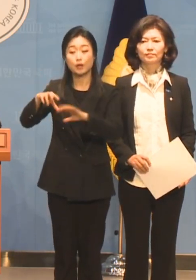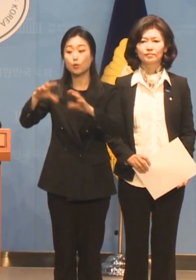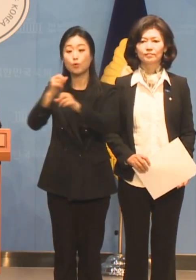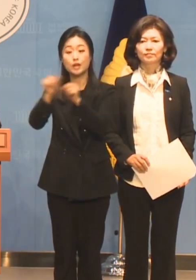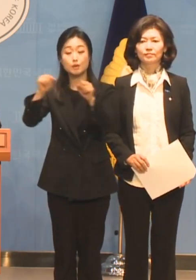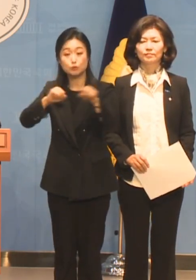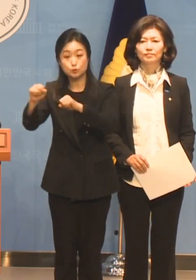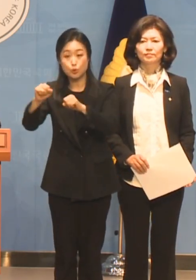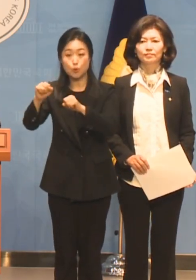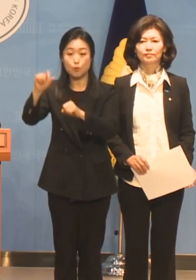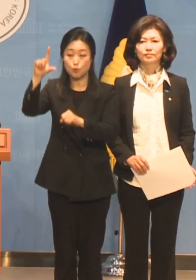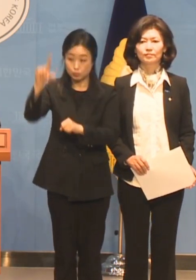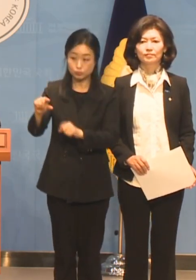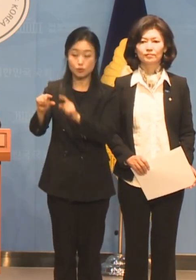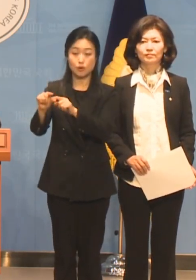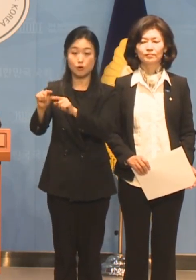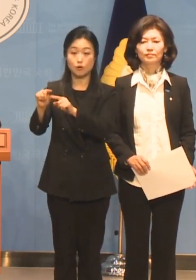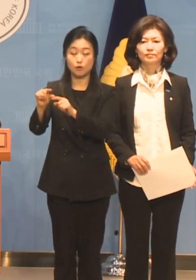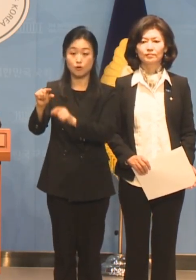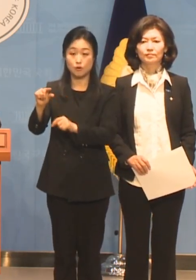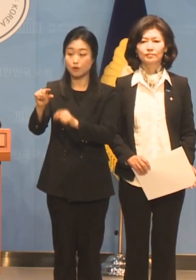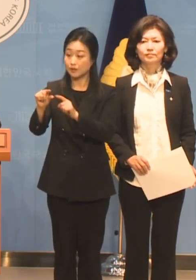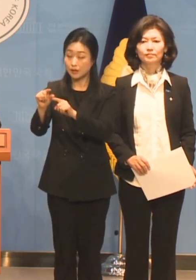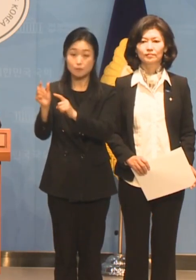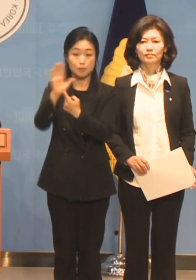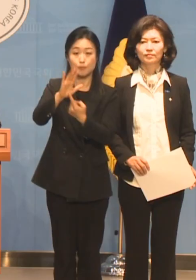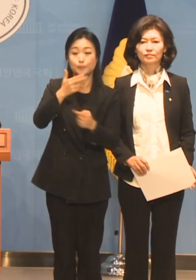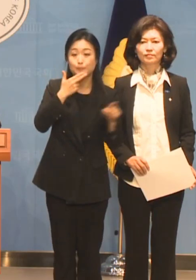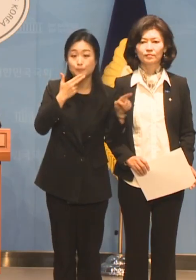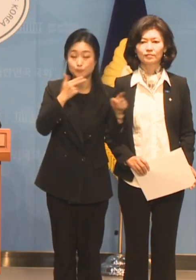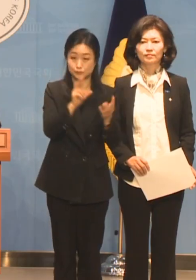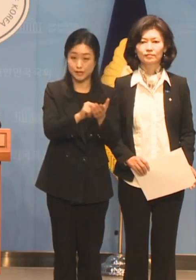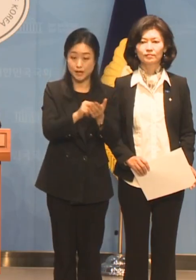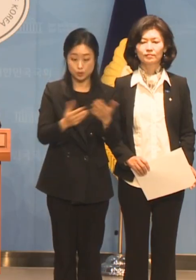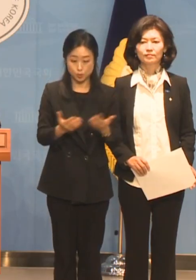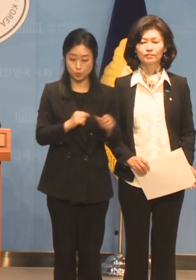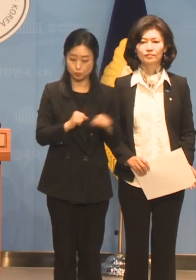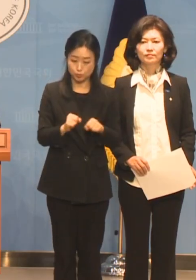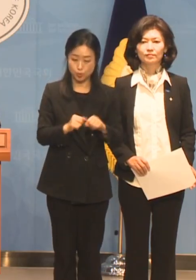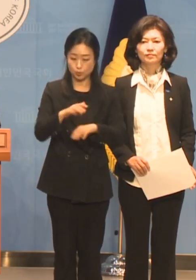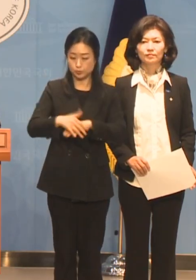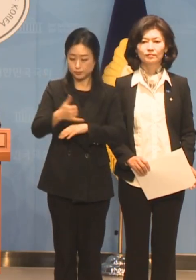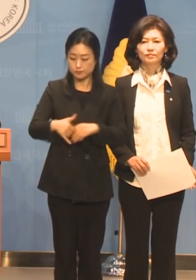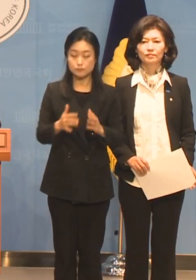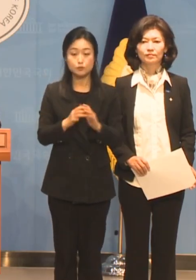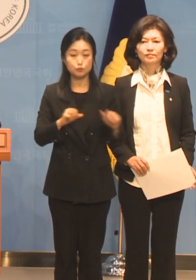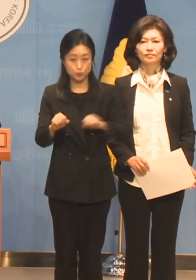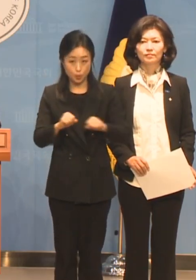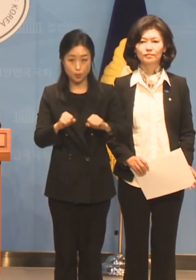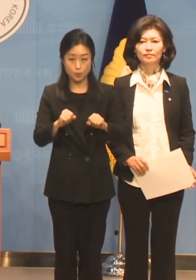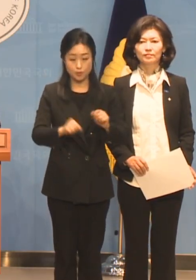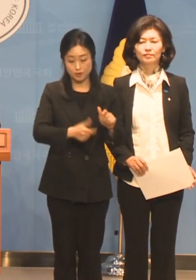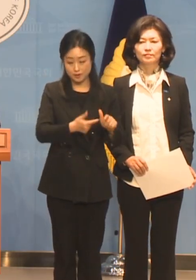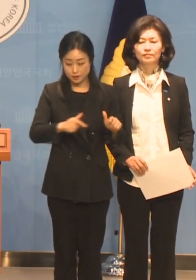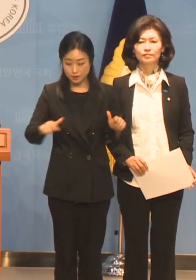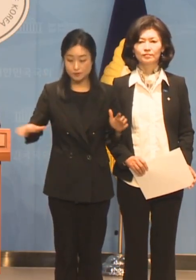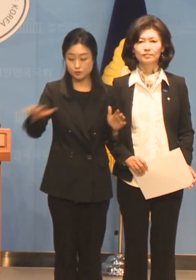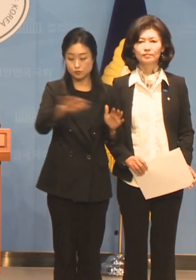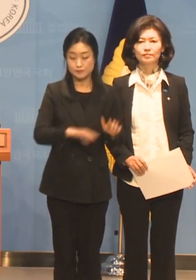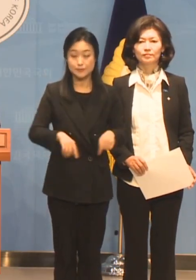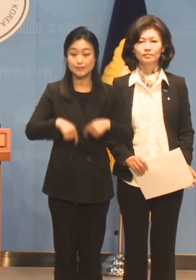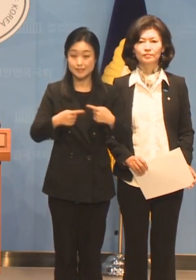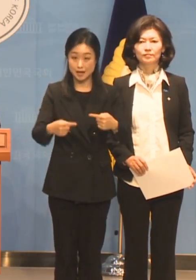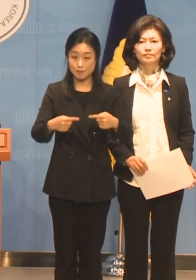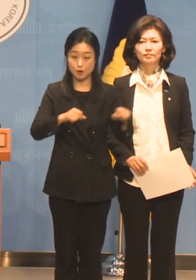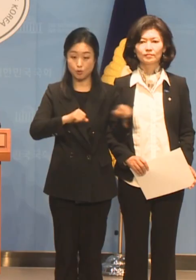상대적으로 비중이 적습니다. 국내 운동에서도 노동운동이나 농민운동과 같은 다수의 대중이 참여한